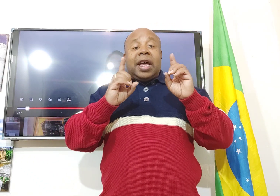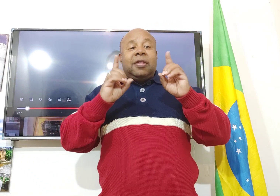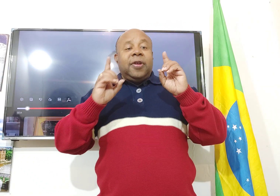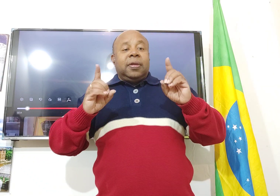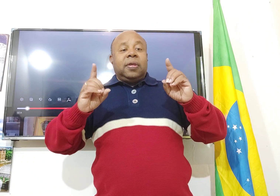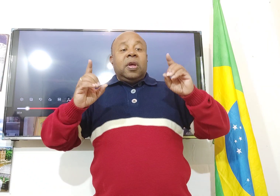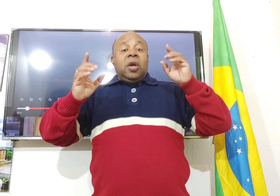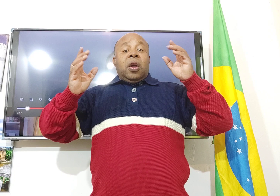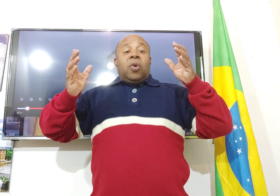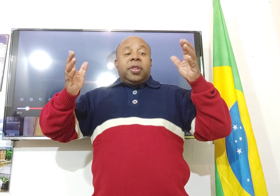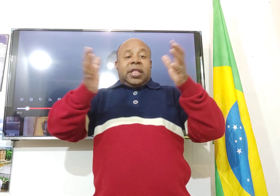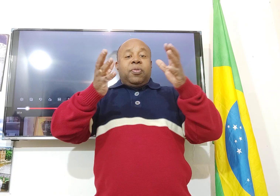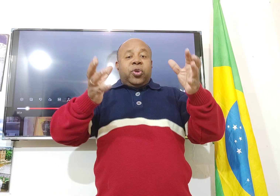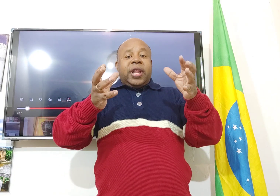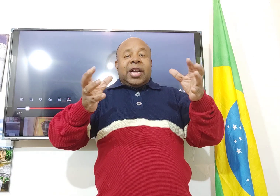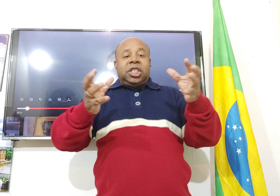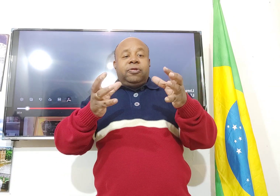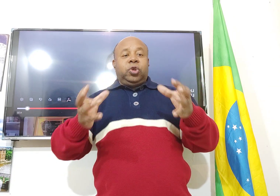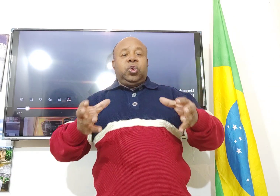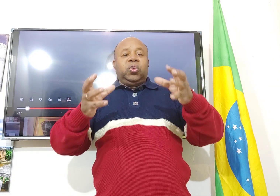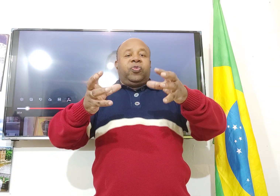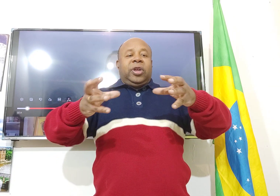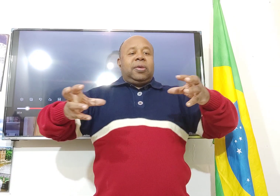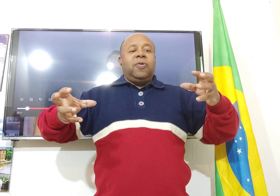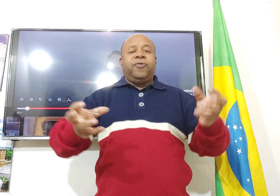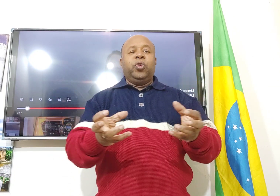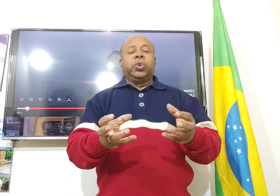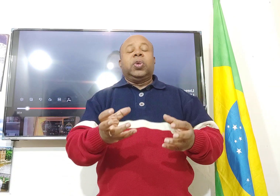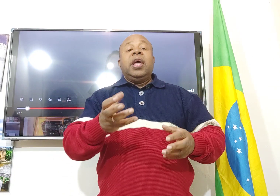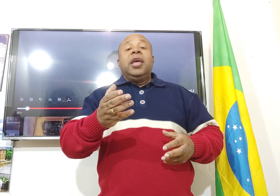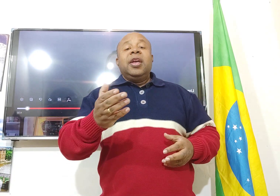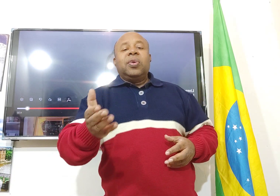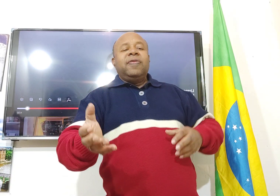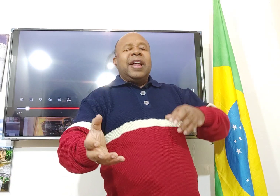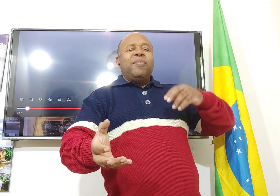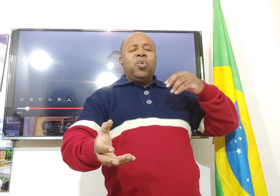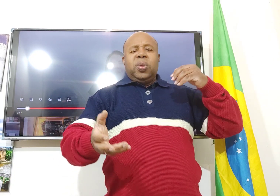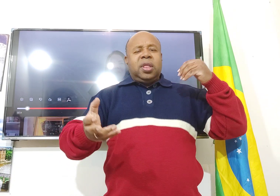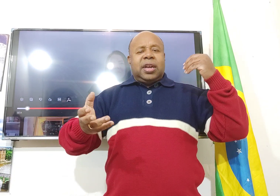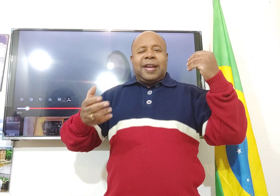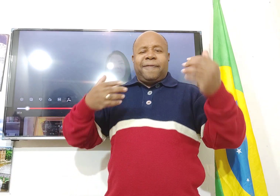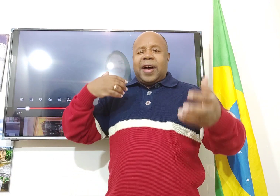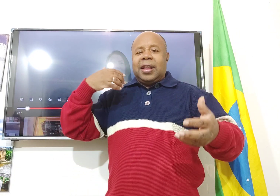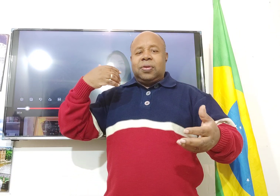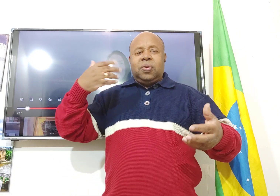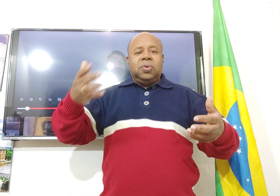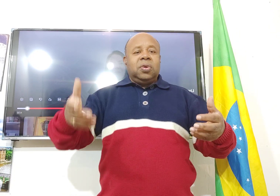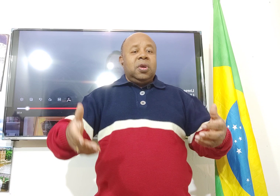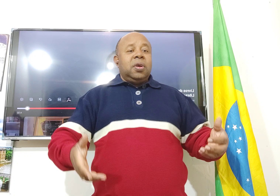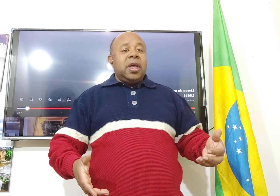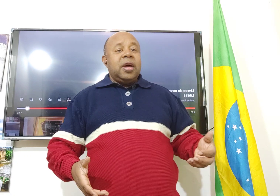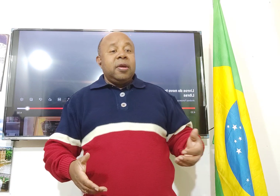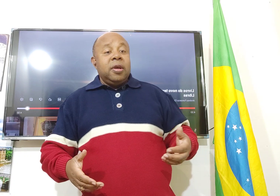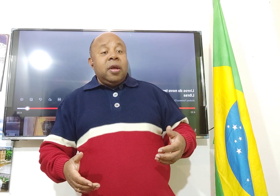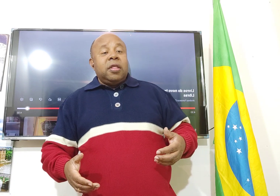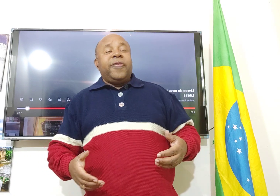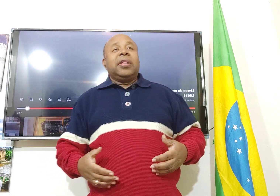10 vezes. Quando você tem muito negativo junto, fica confuso. Inclusive na música, na fala, tudo, né? Você fala